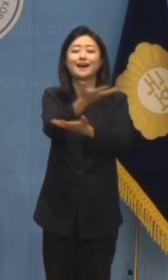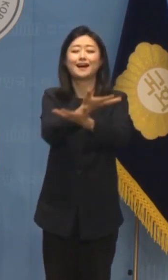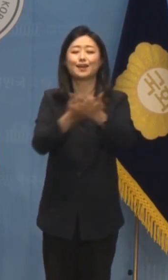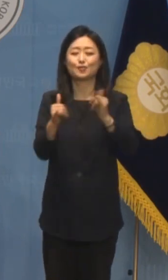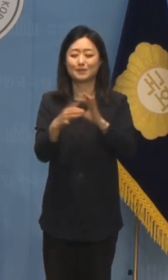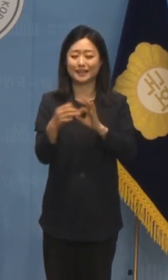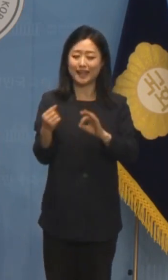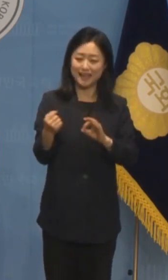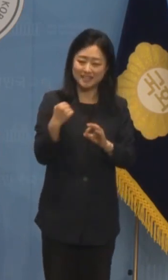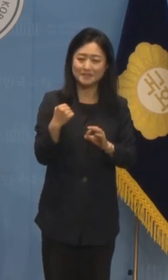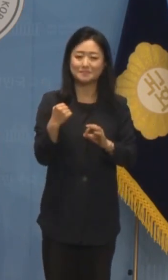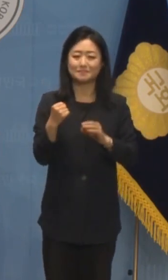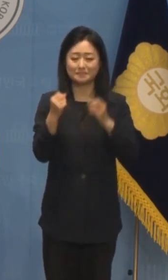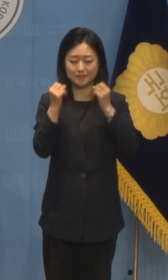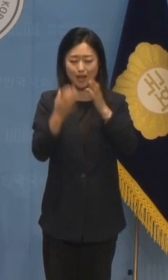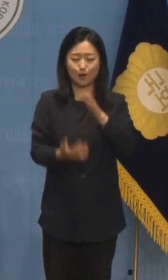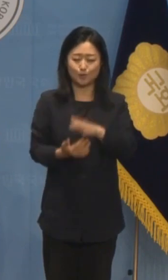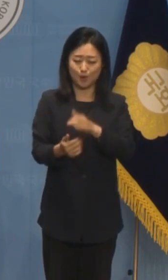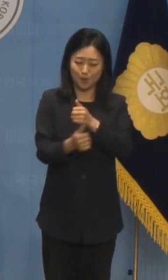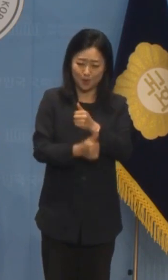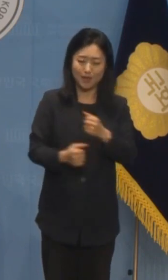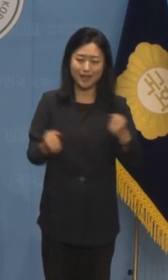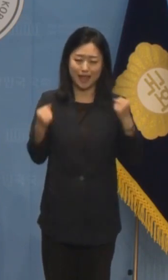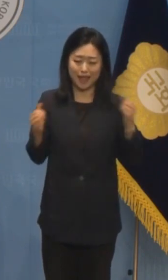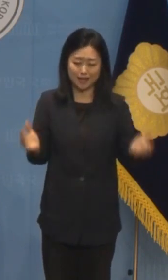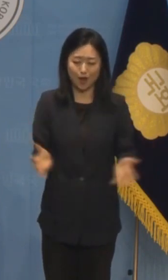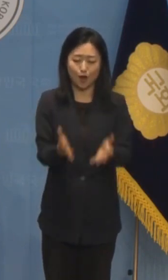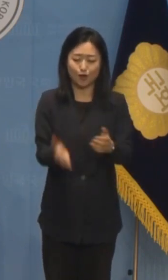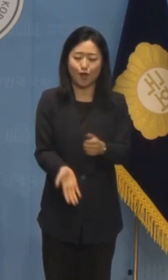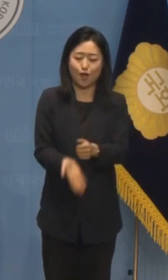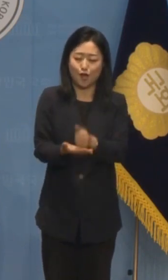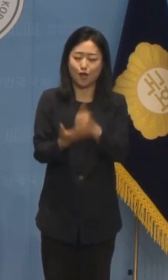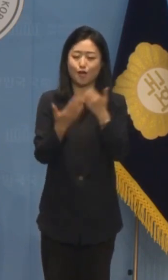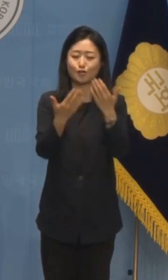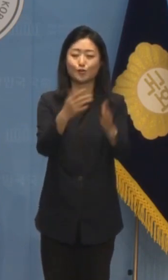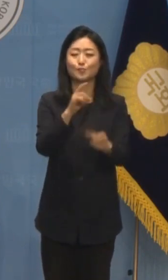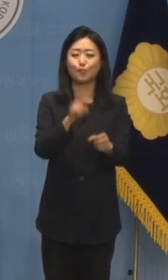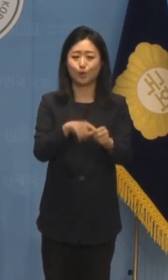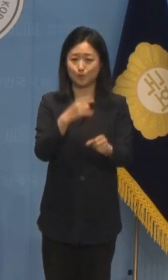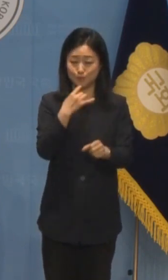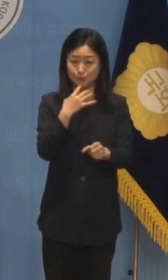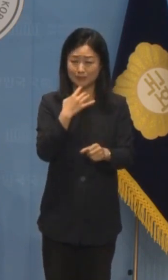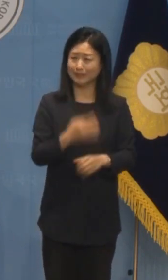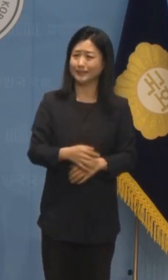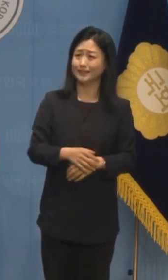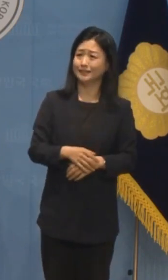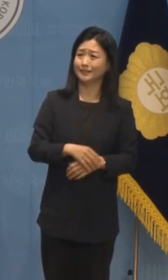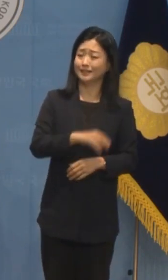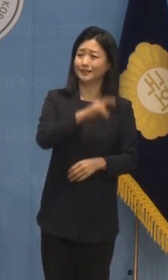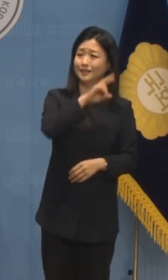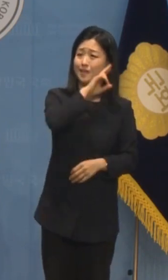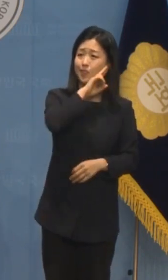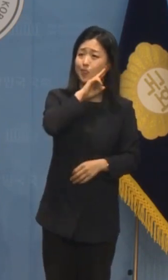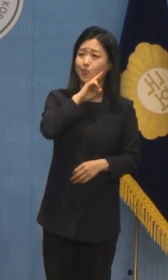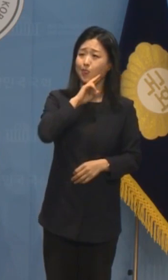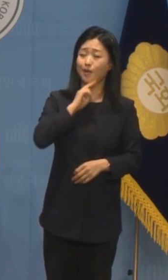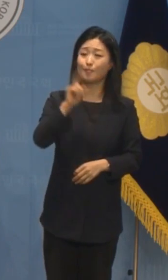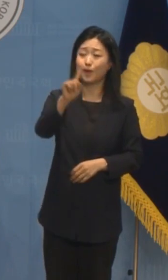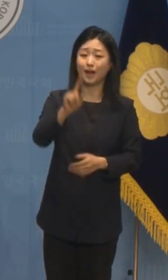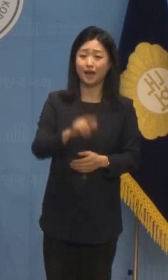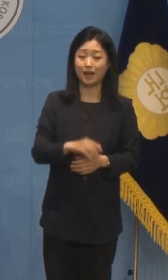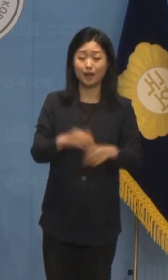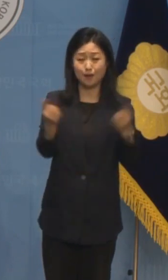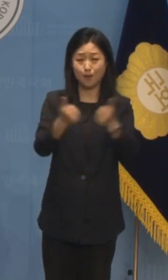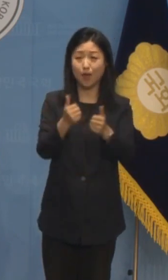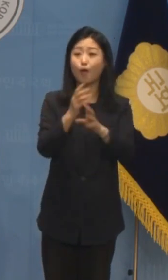새 지도부를 격려하기 위한 자리일 뿐이라는 겁니다. 참 느긋들합니다. 그런데